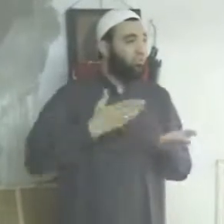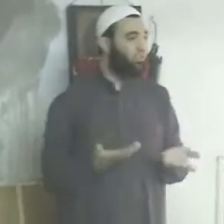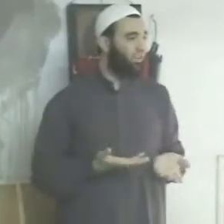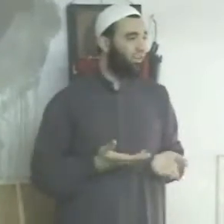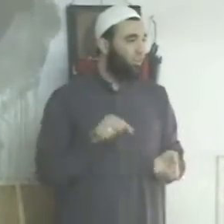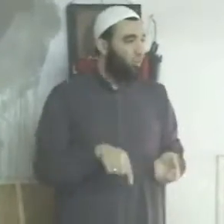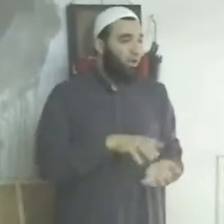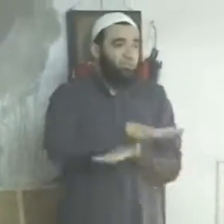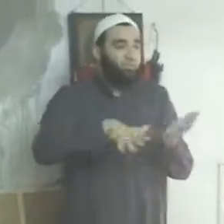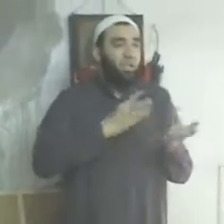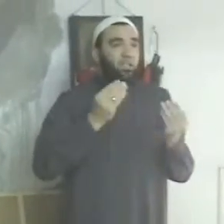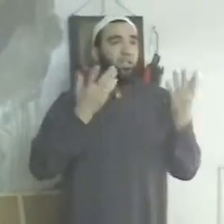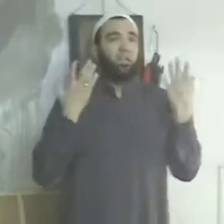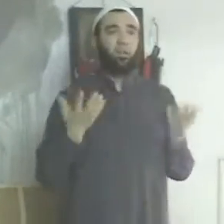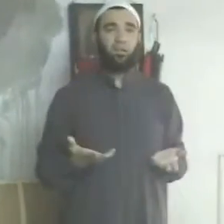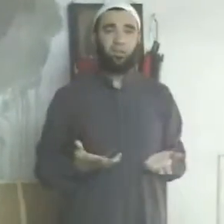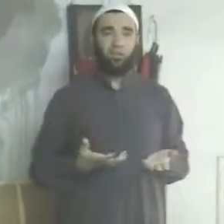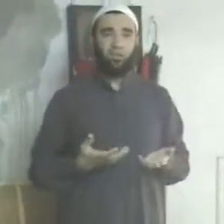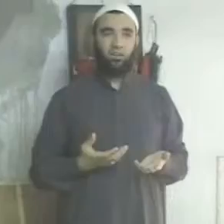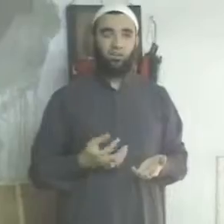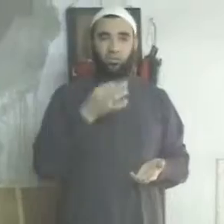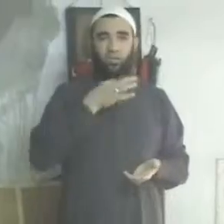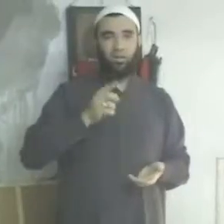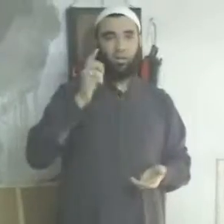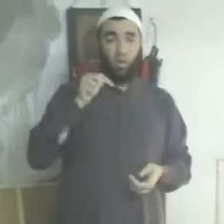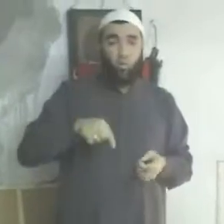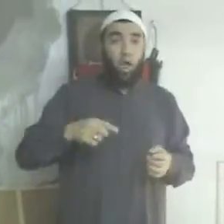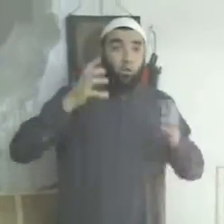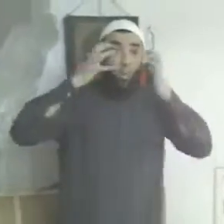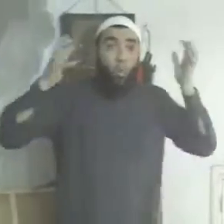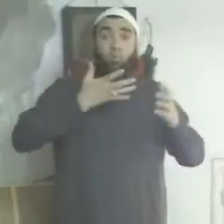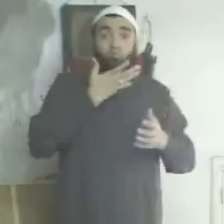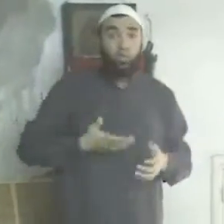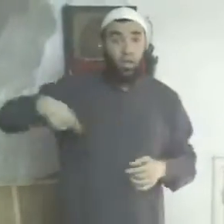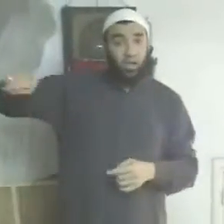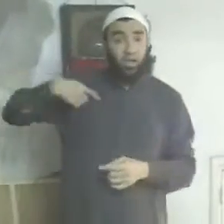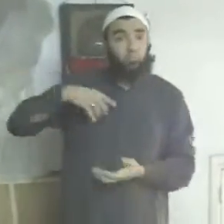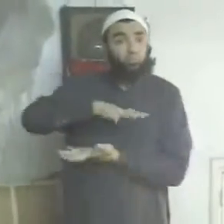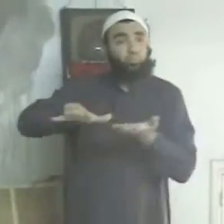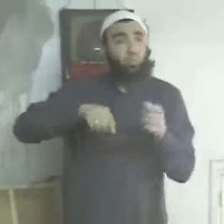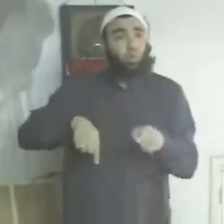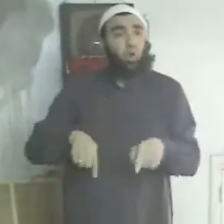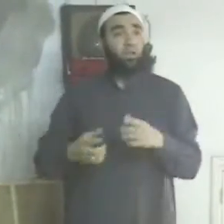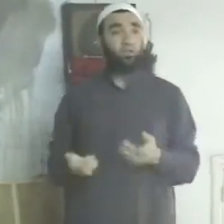حينما يتصارع الناس حتى العلماء او طلاب العلم